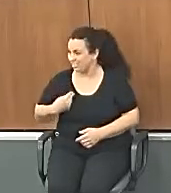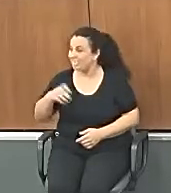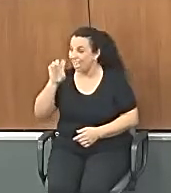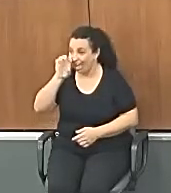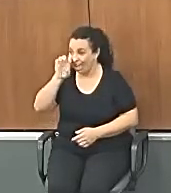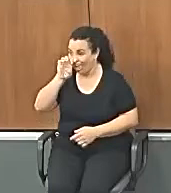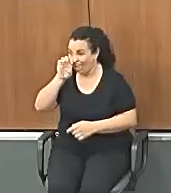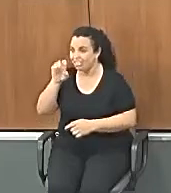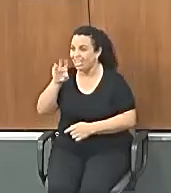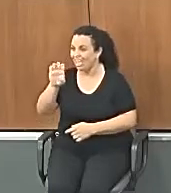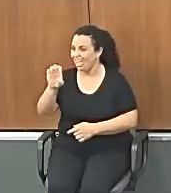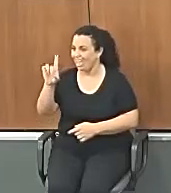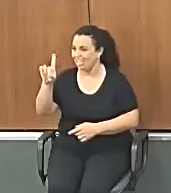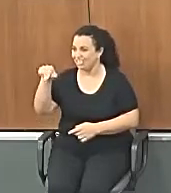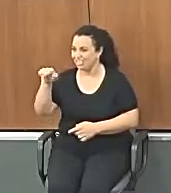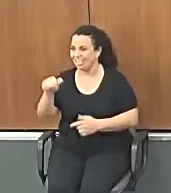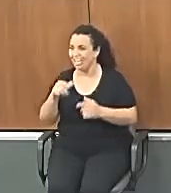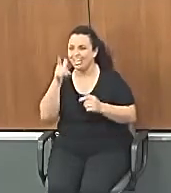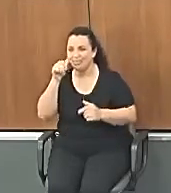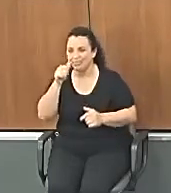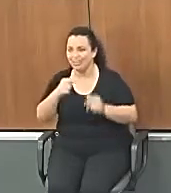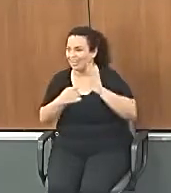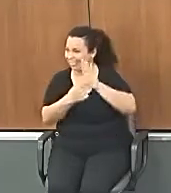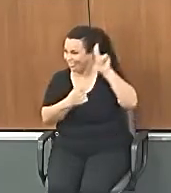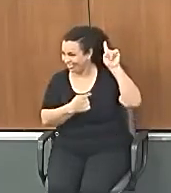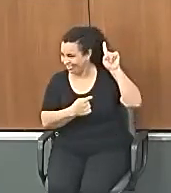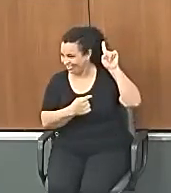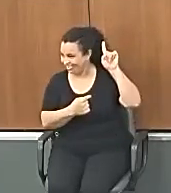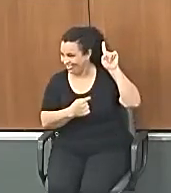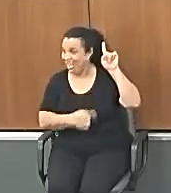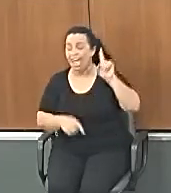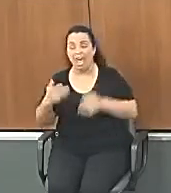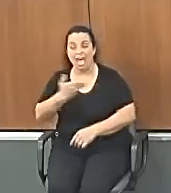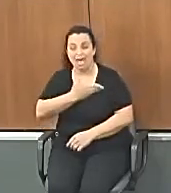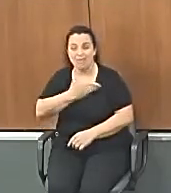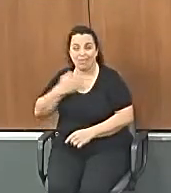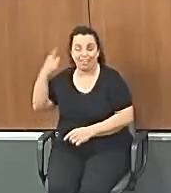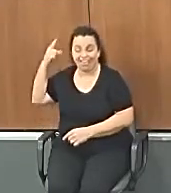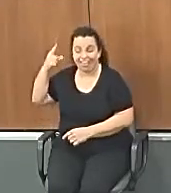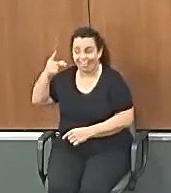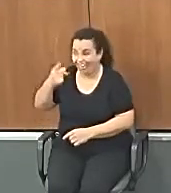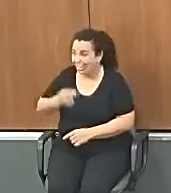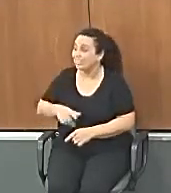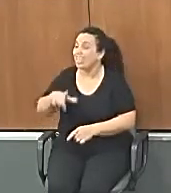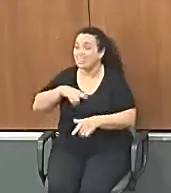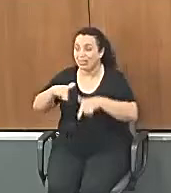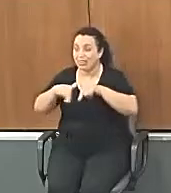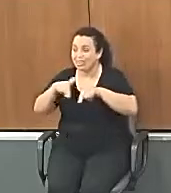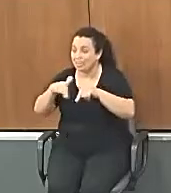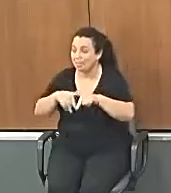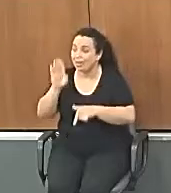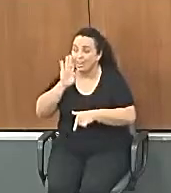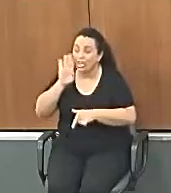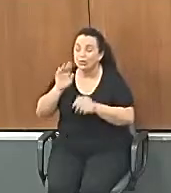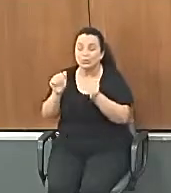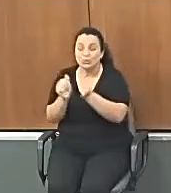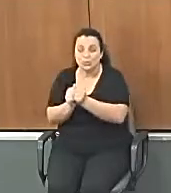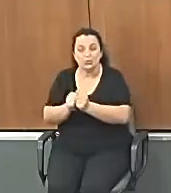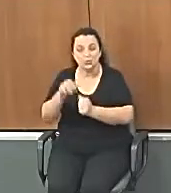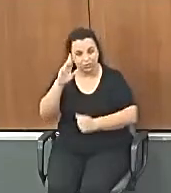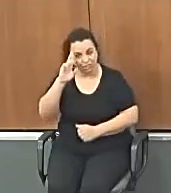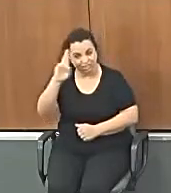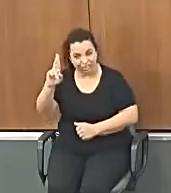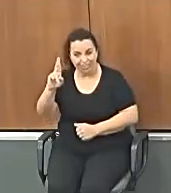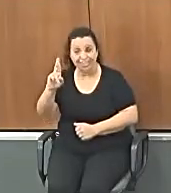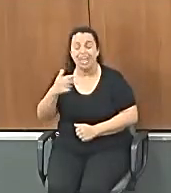é das mil e uma amiga de longa data uma pessoa que tem um trabalho especial junto com toda diretoria e faz um trabalho